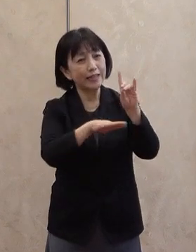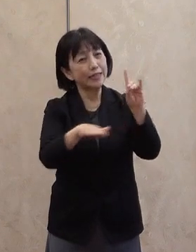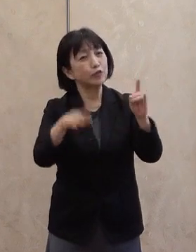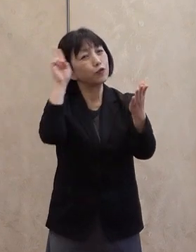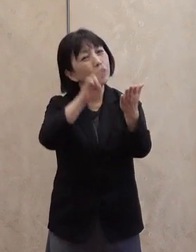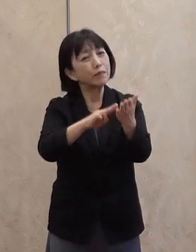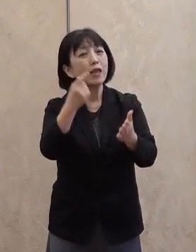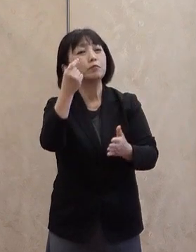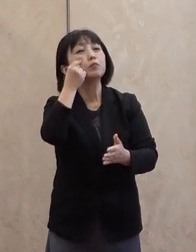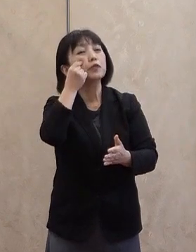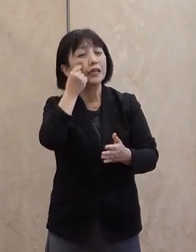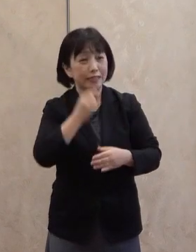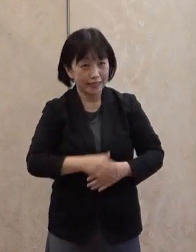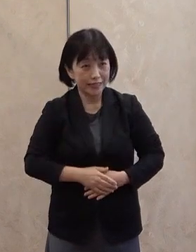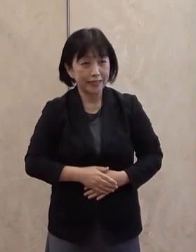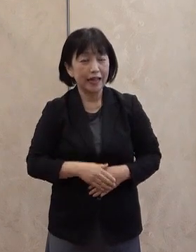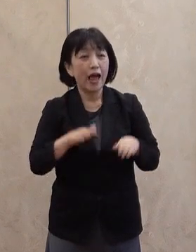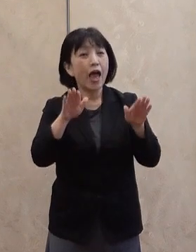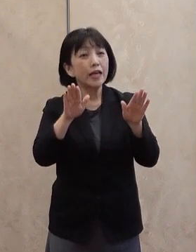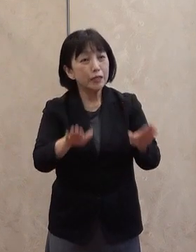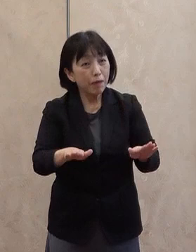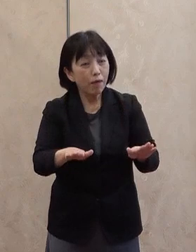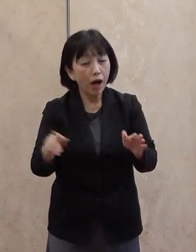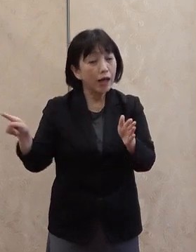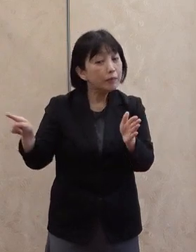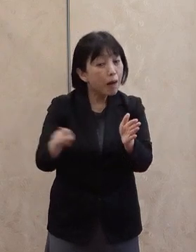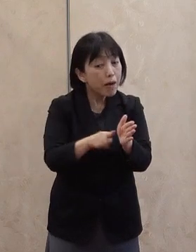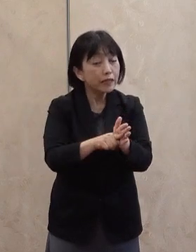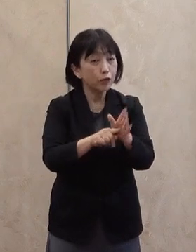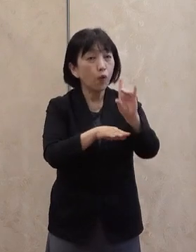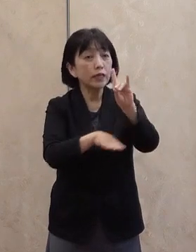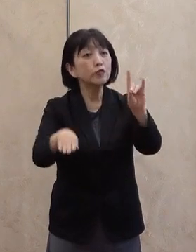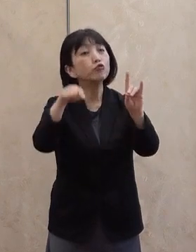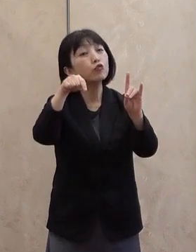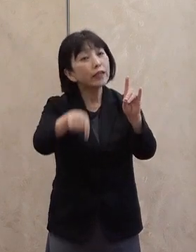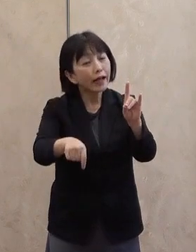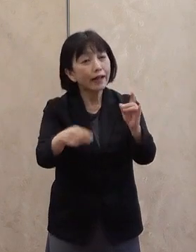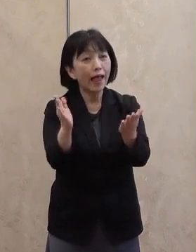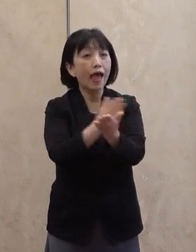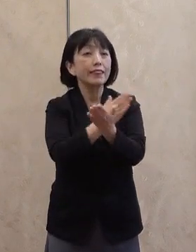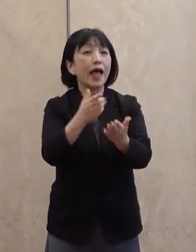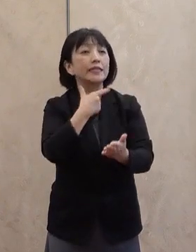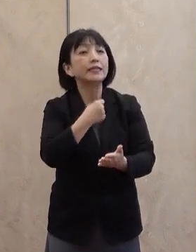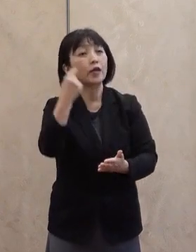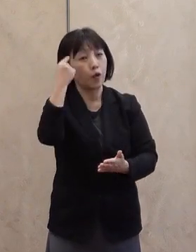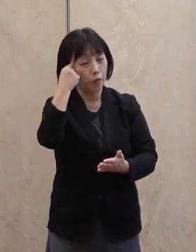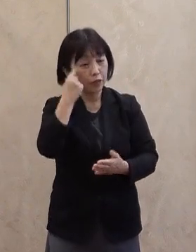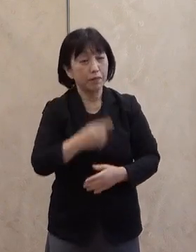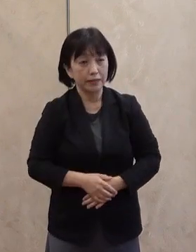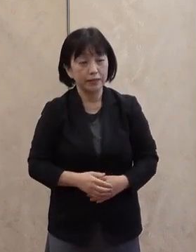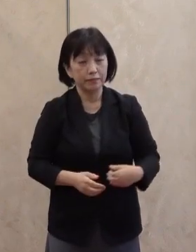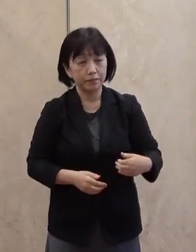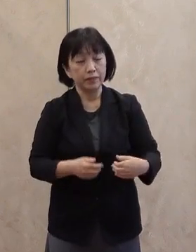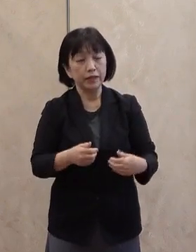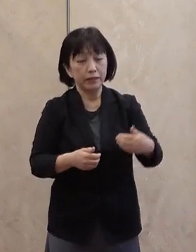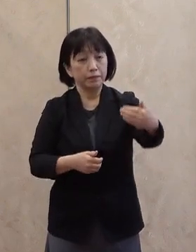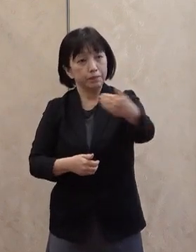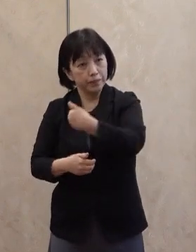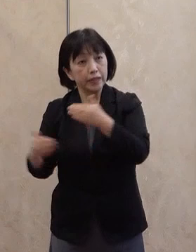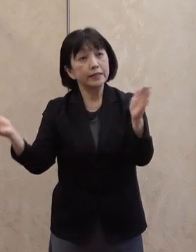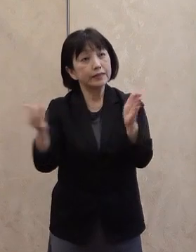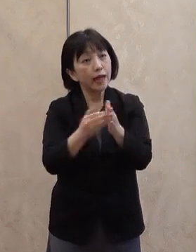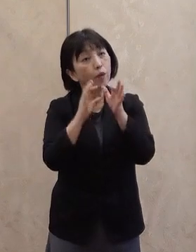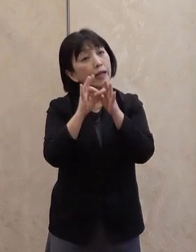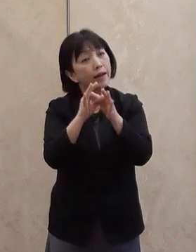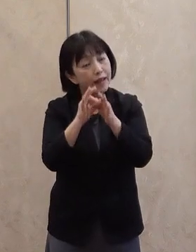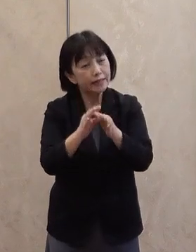今はあのこの既存の基準の中で判断をしていきたいと思っています。 最後にもう一点だけ関連してなんですけども、まあ、例